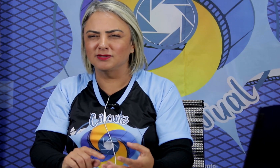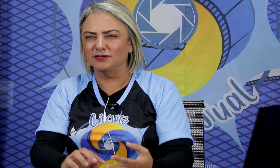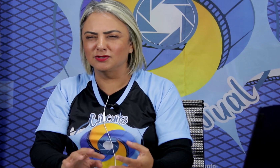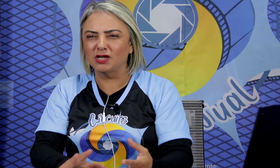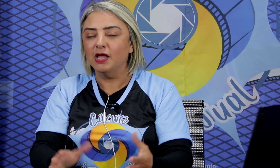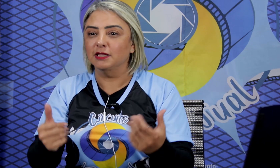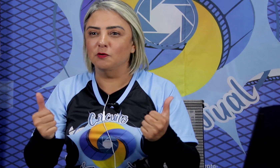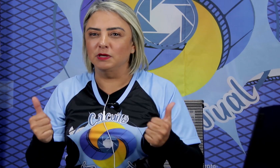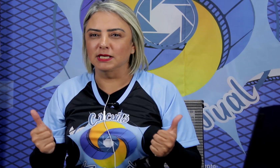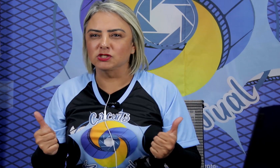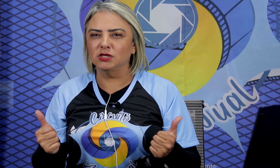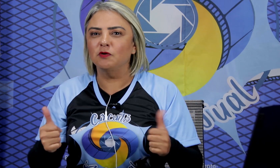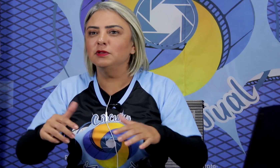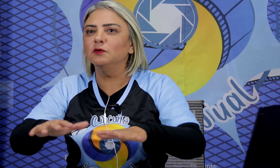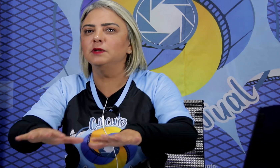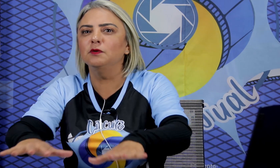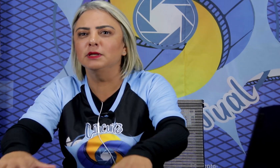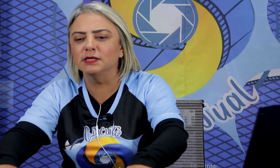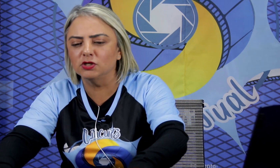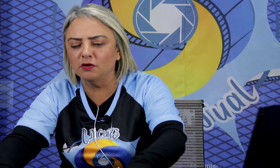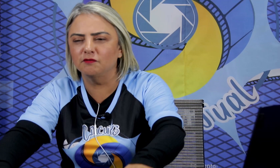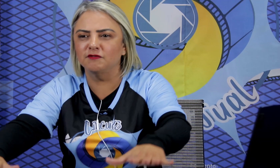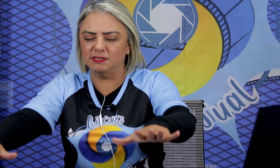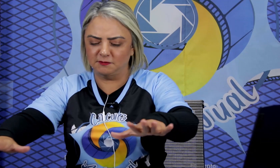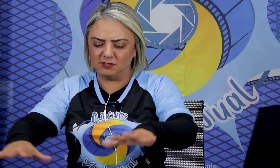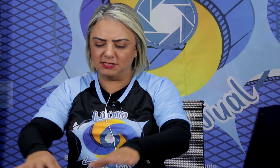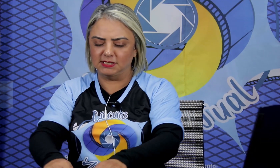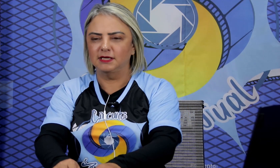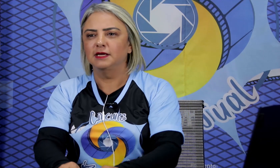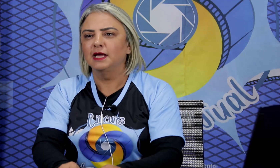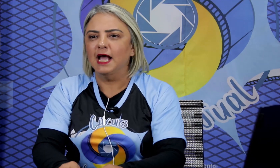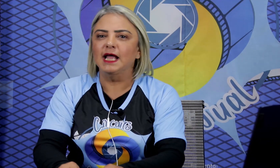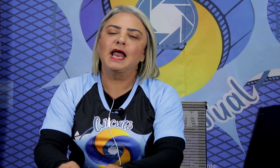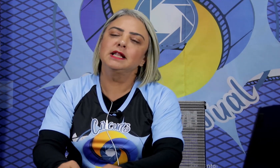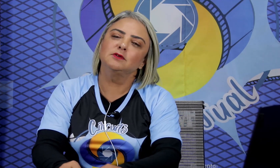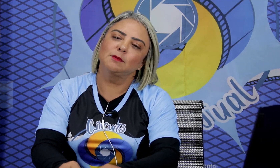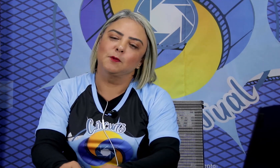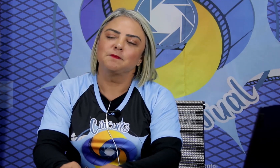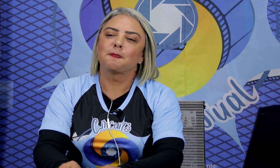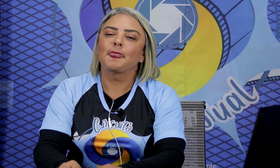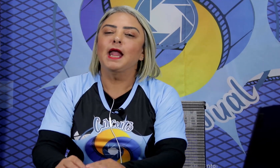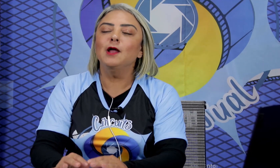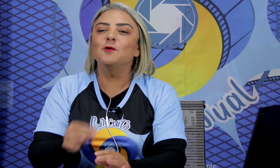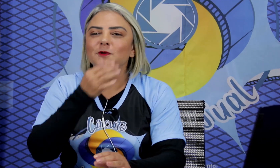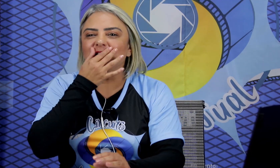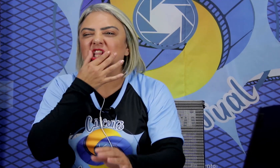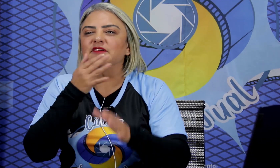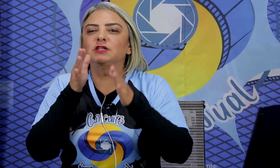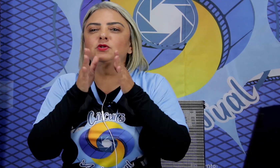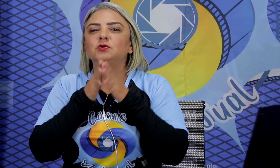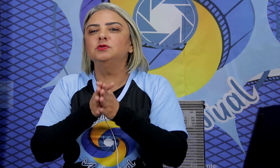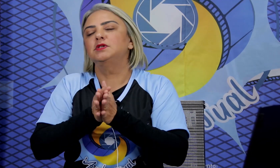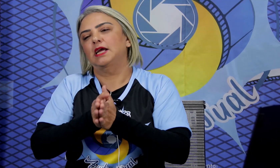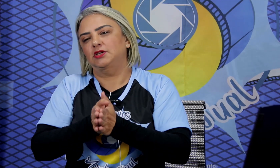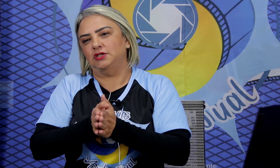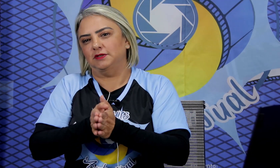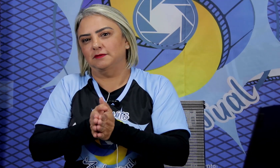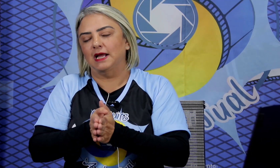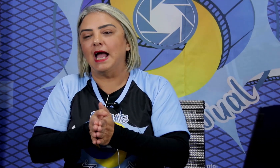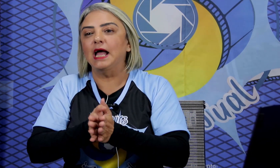que, não sei o que. Tem um hino nacional. Não tem um hino nacional, eu vou fazer para você que você... Aí ela, então tá bom. Eu contei, tava tudo certinho. Até